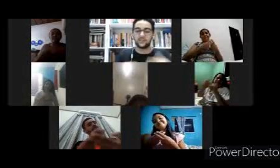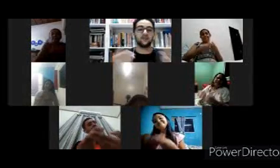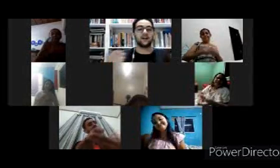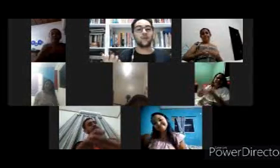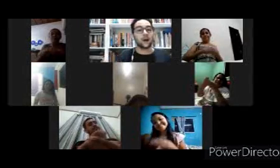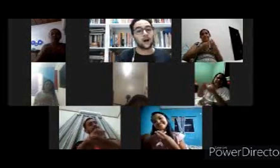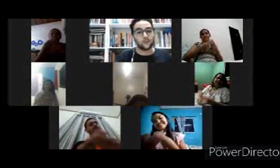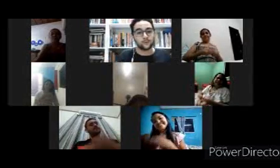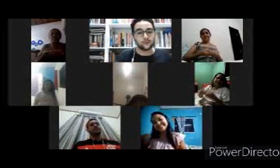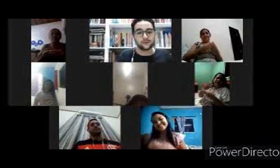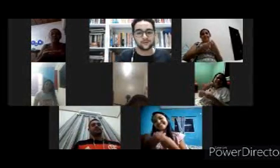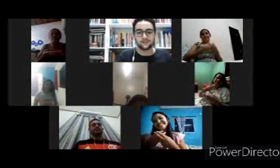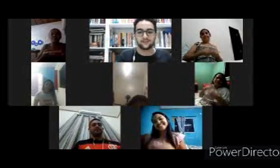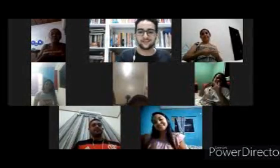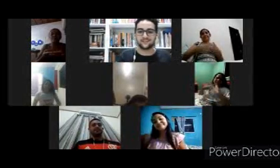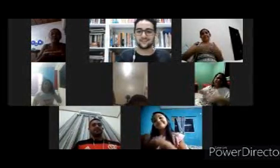vocês ficaram calmos.